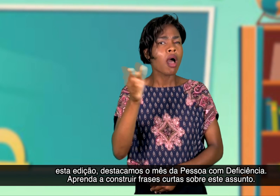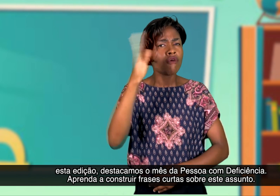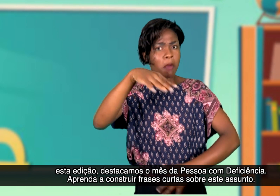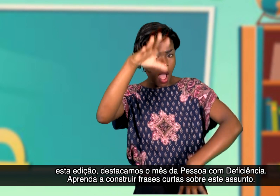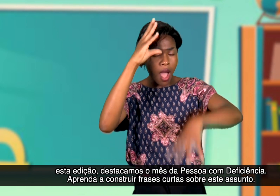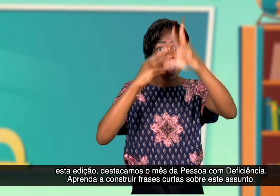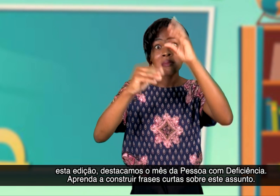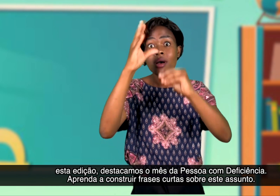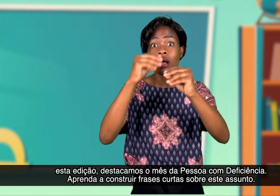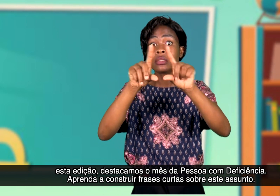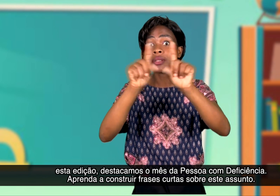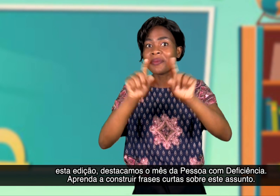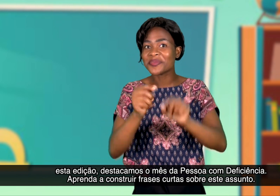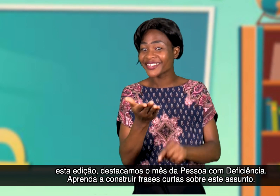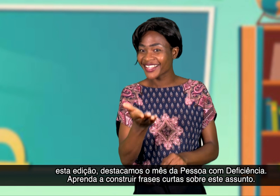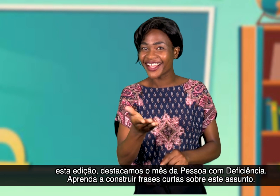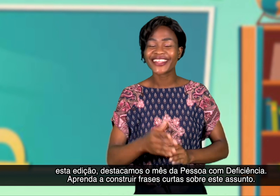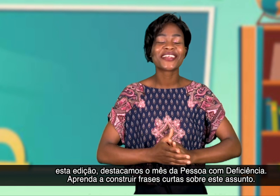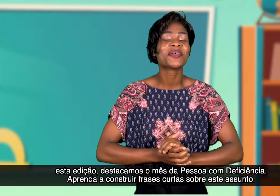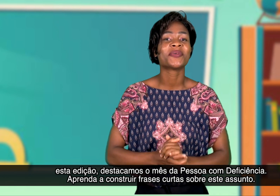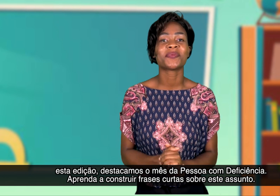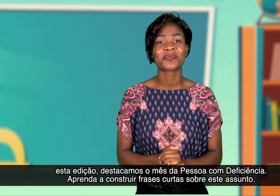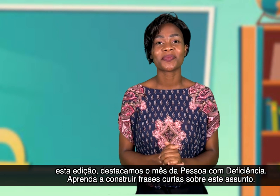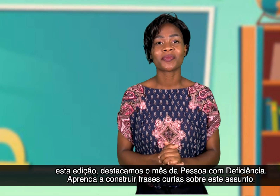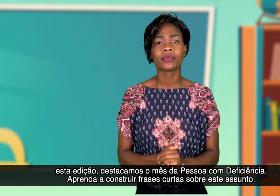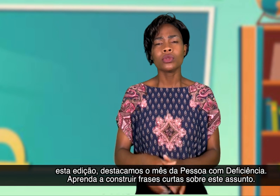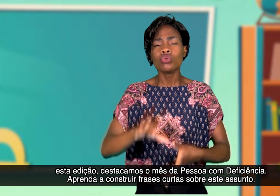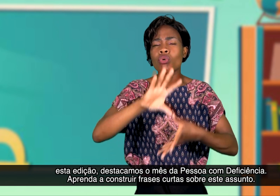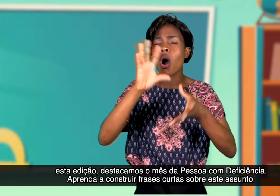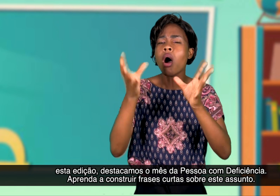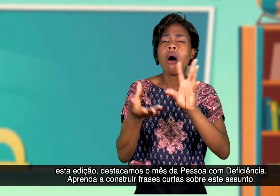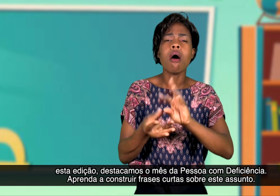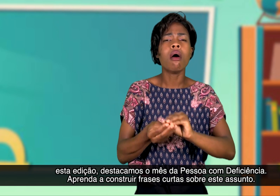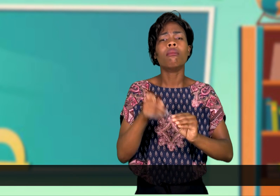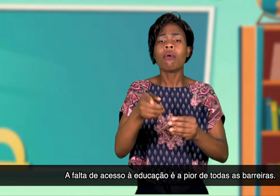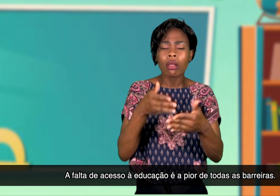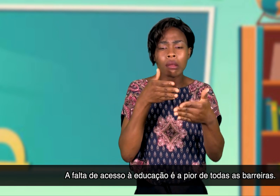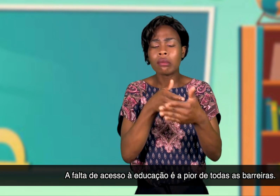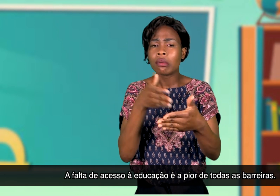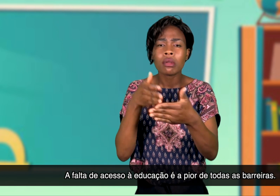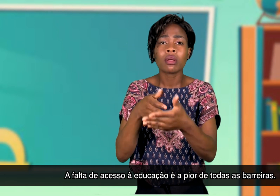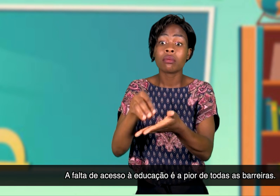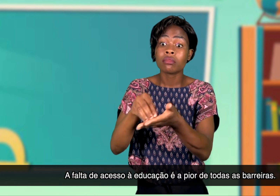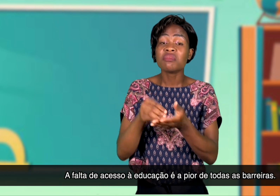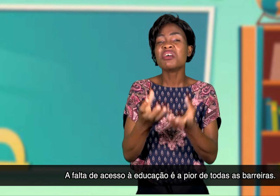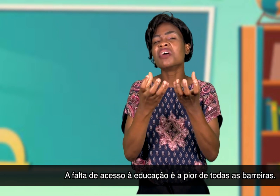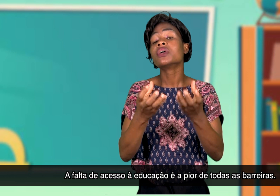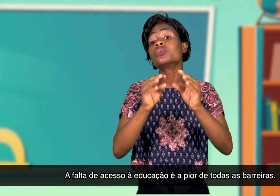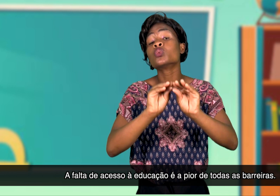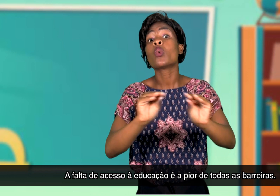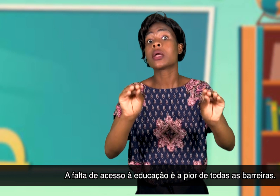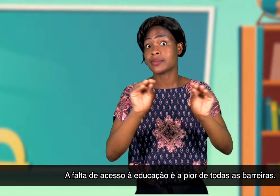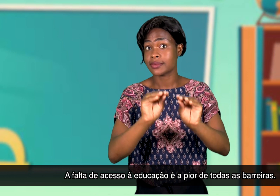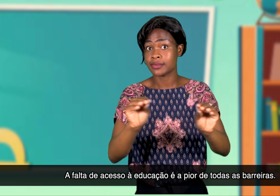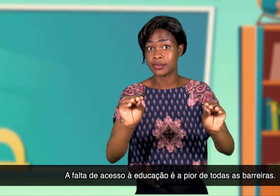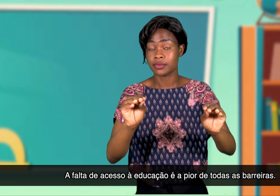da pessoa com deficiência. Aprenda a construir frases curtas sobre este assunto. A falta de acesso à educação